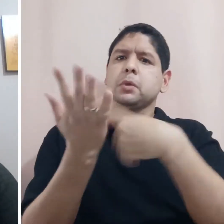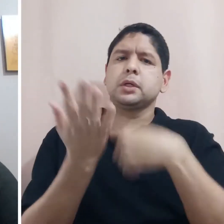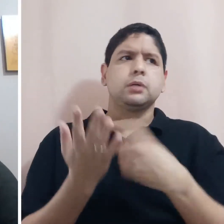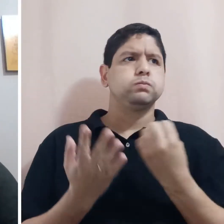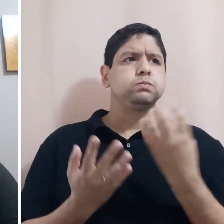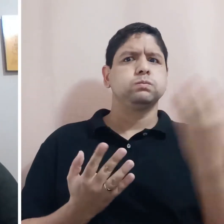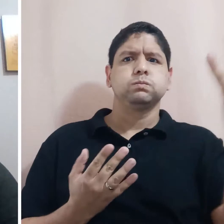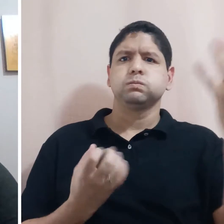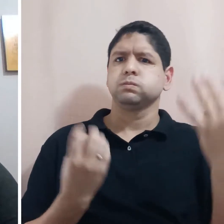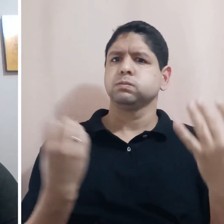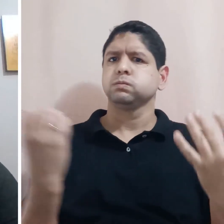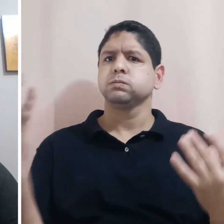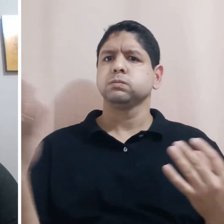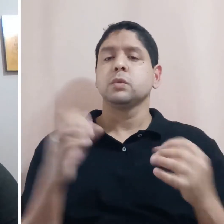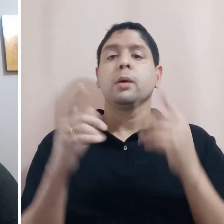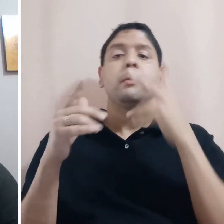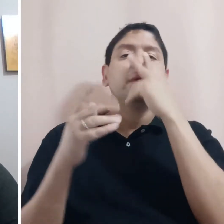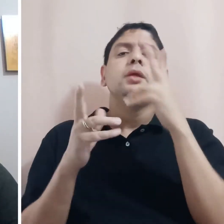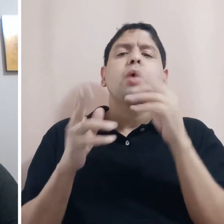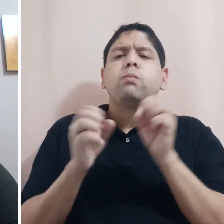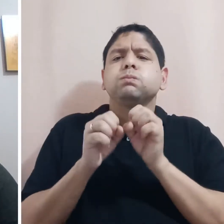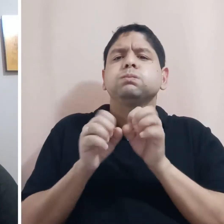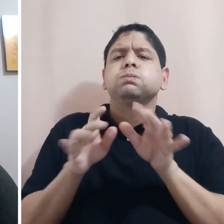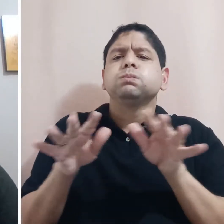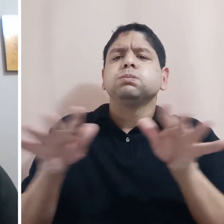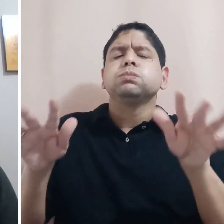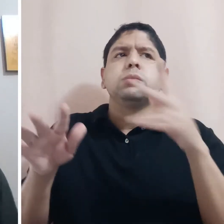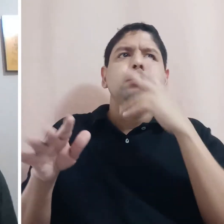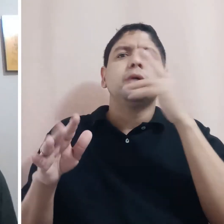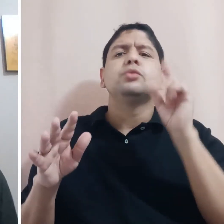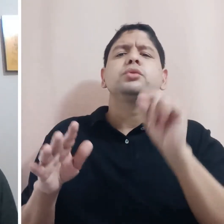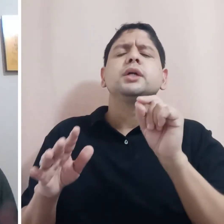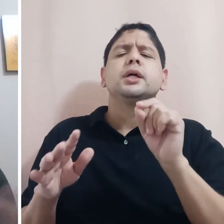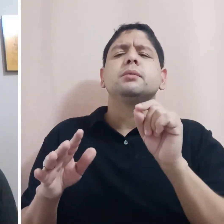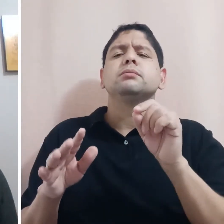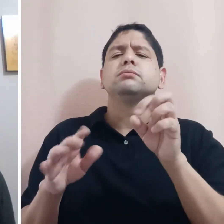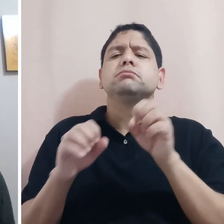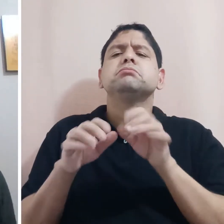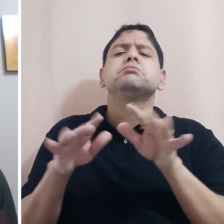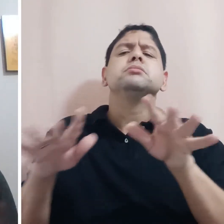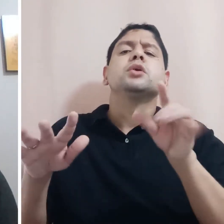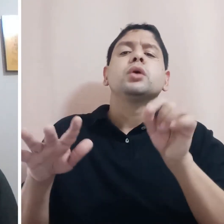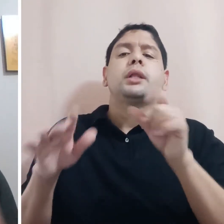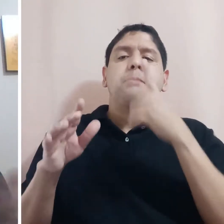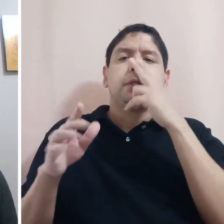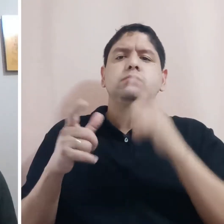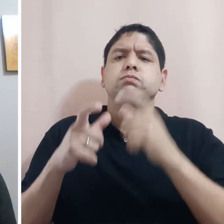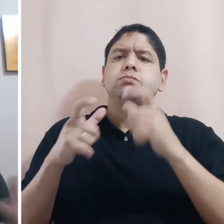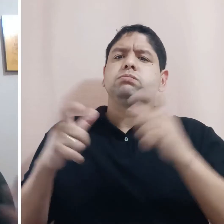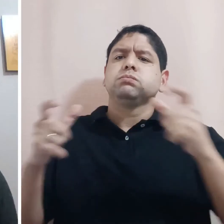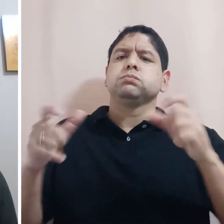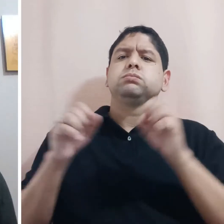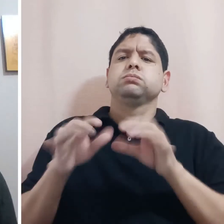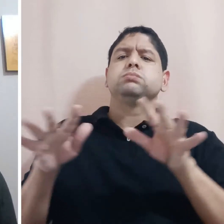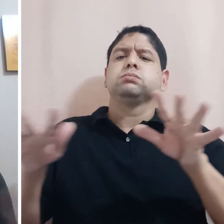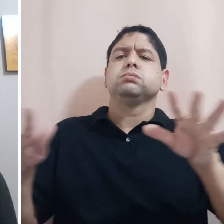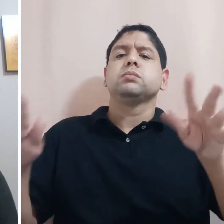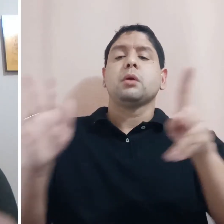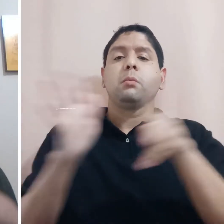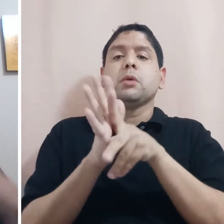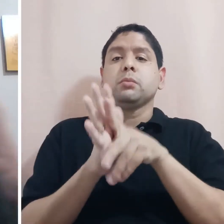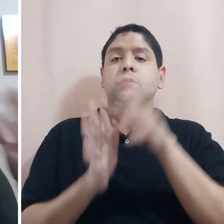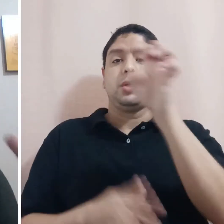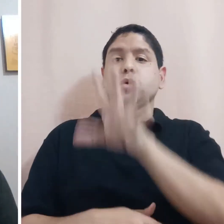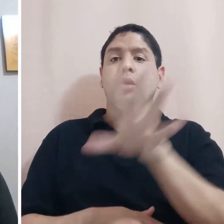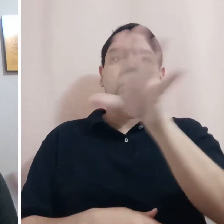XV. Essas viagens, a gente pode dizer que elas expandiram o mundo. Quando a gente fala de expansão, o que é expansão?